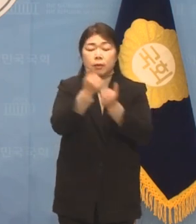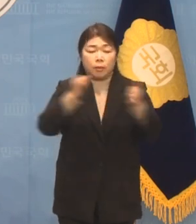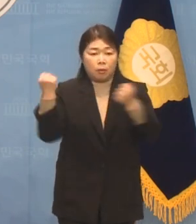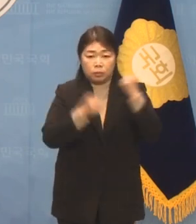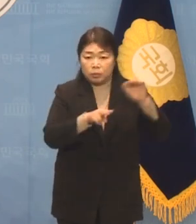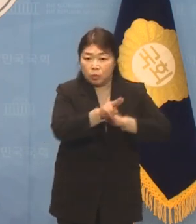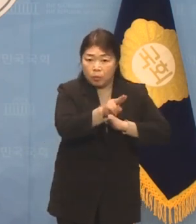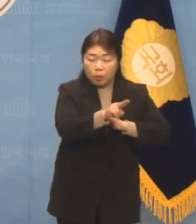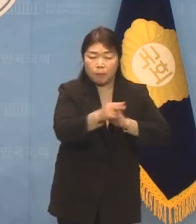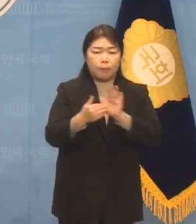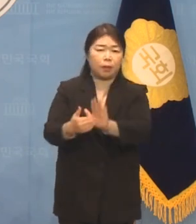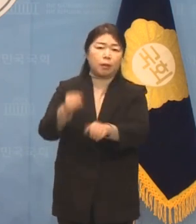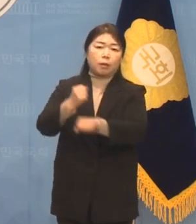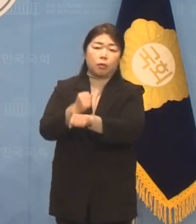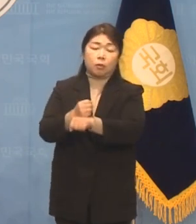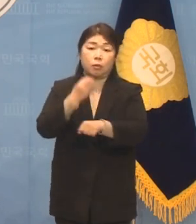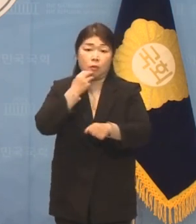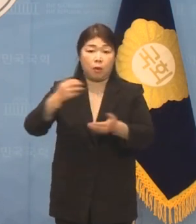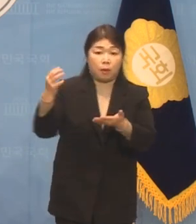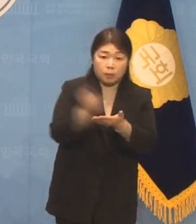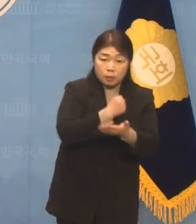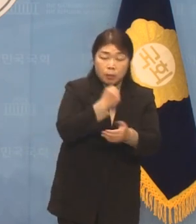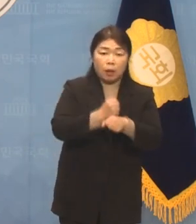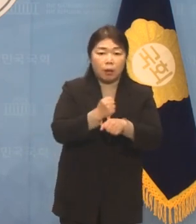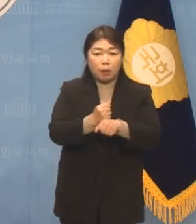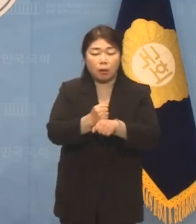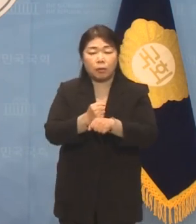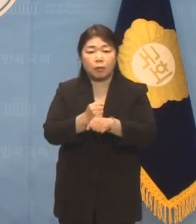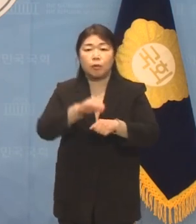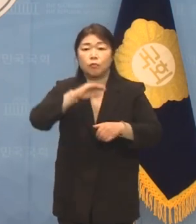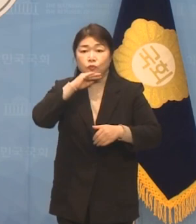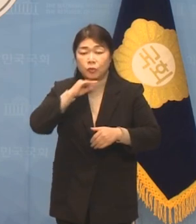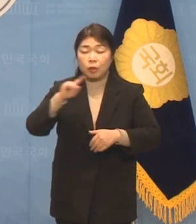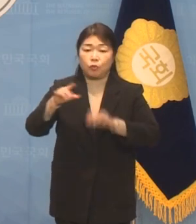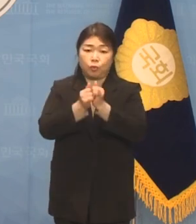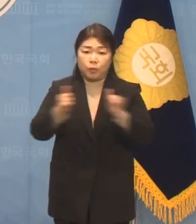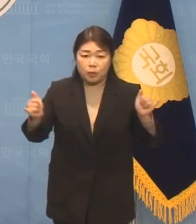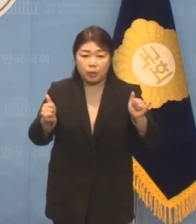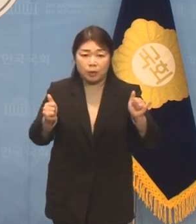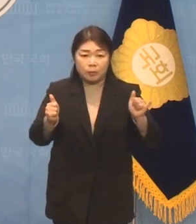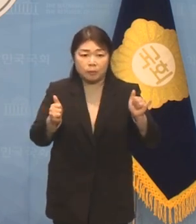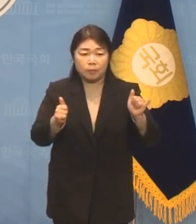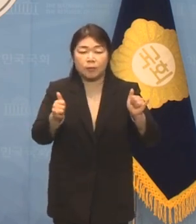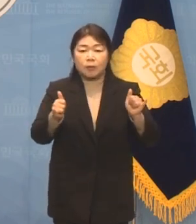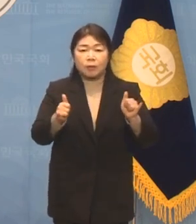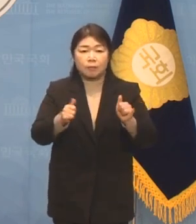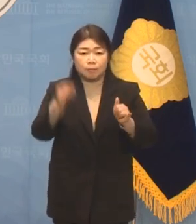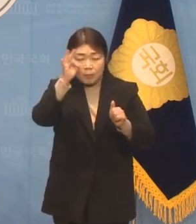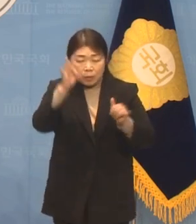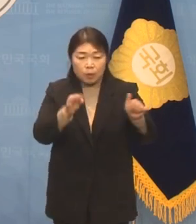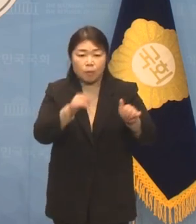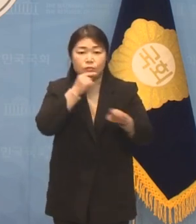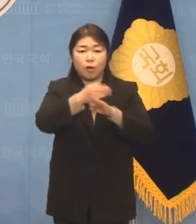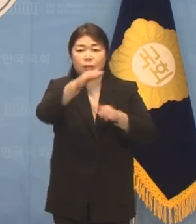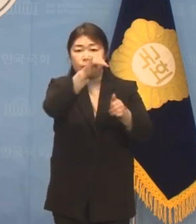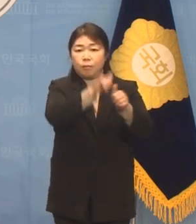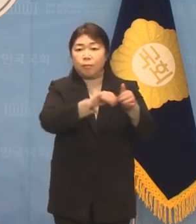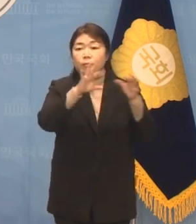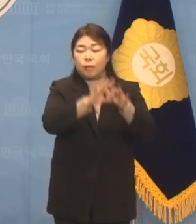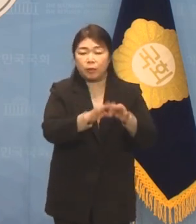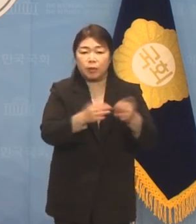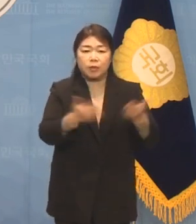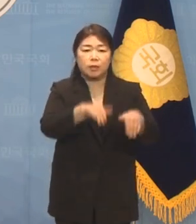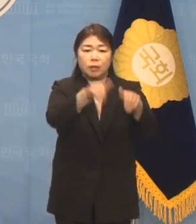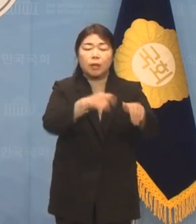서울을 탈원하자 자신이 버리고 간 국민들에 대한 부역자 색출을 지시하는 등 전쟁기간 민간인